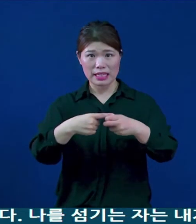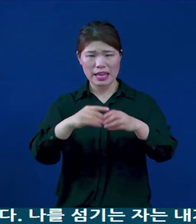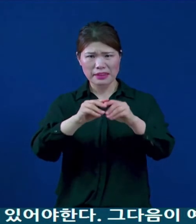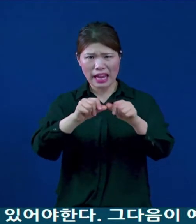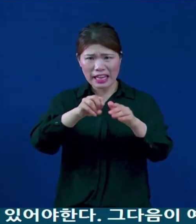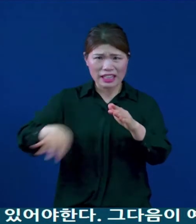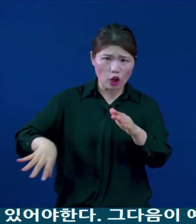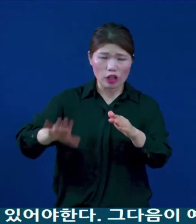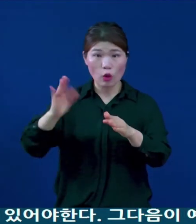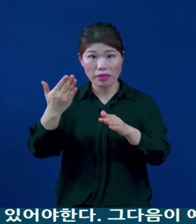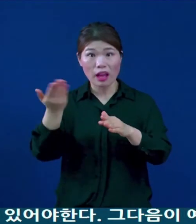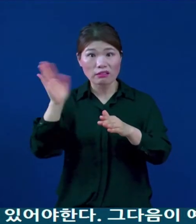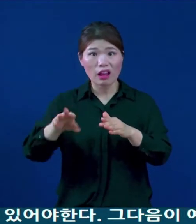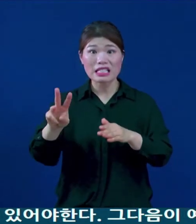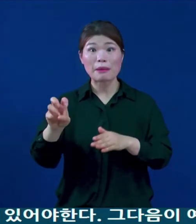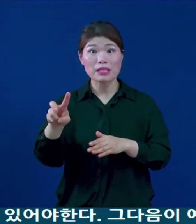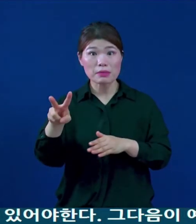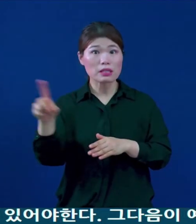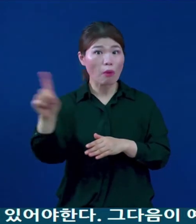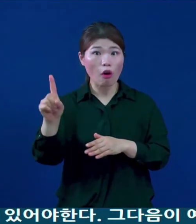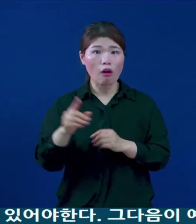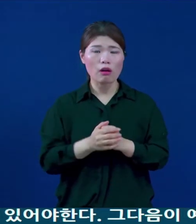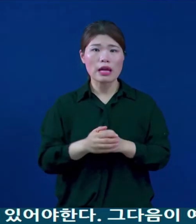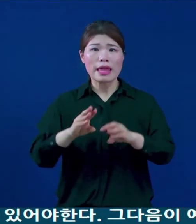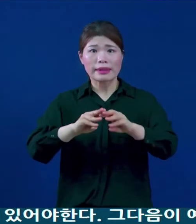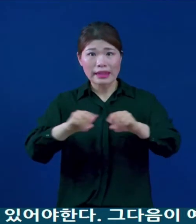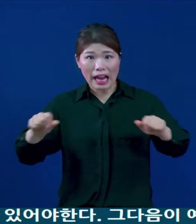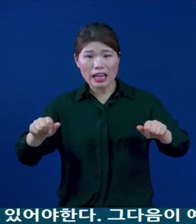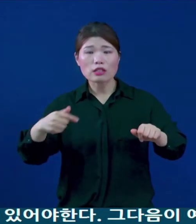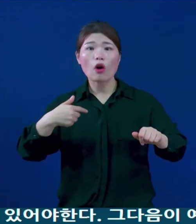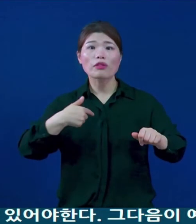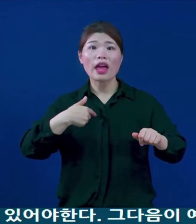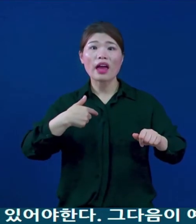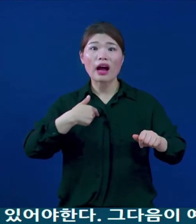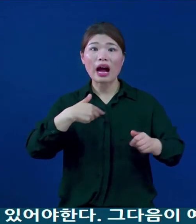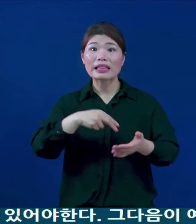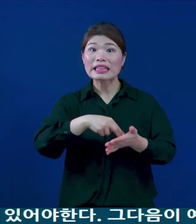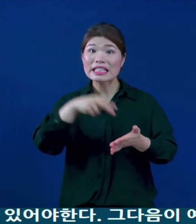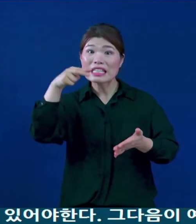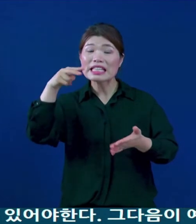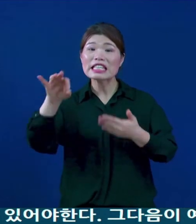된다는데 32절에 내가 땅에서 들리면,